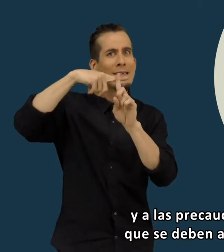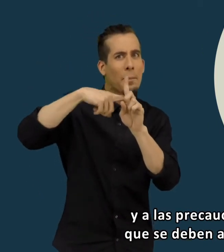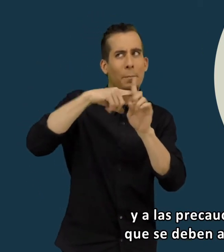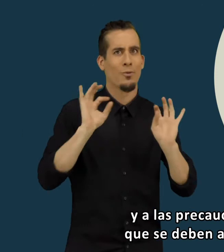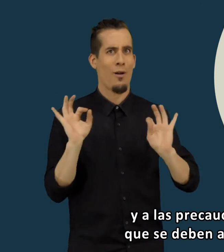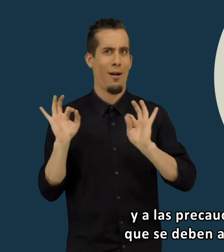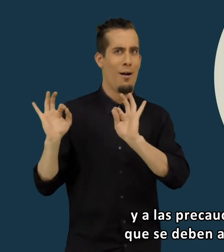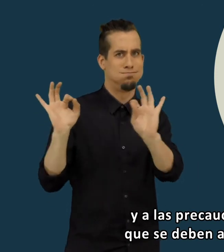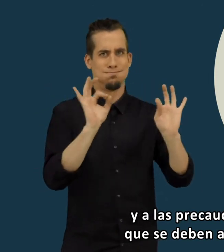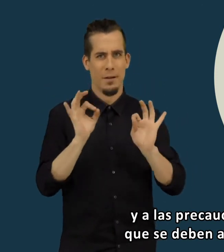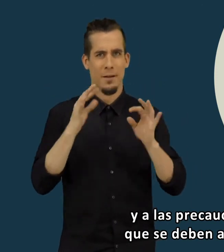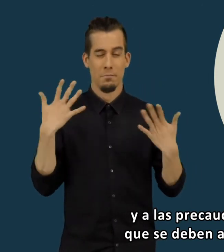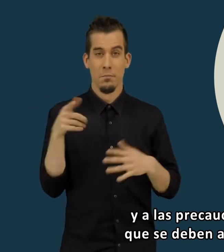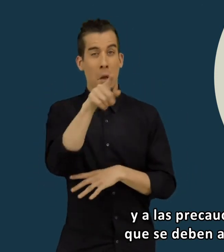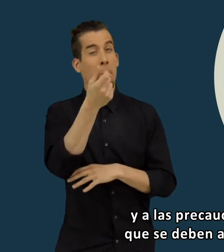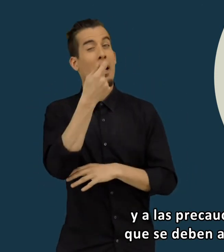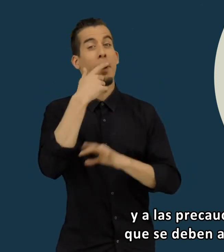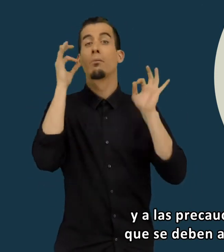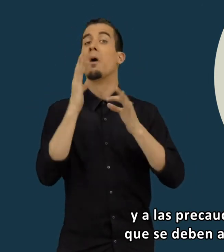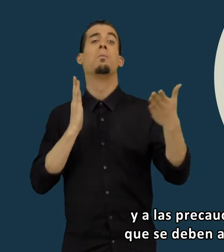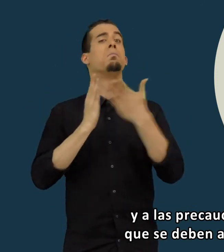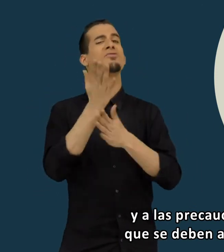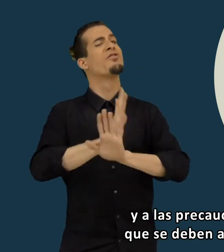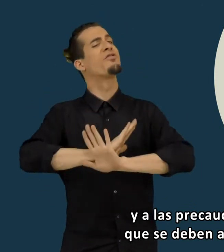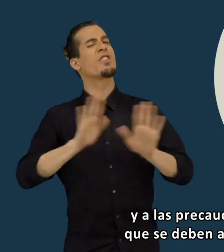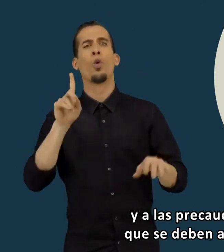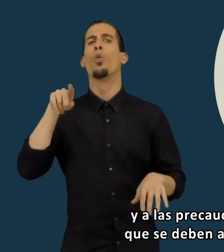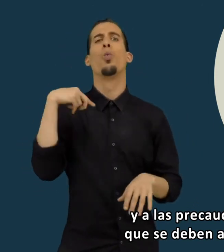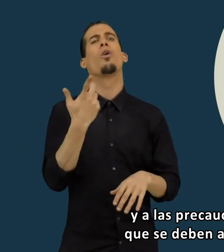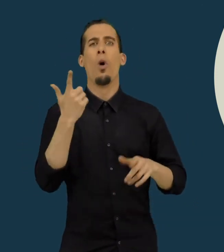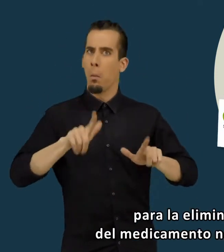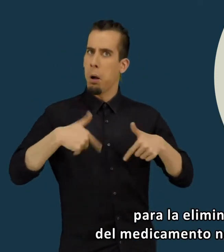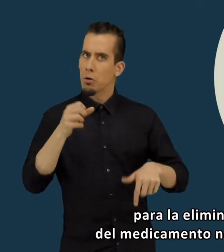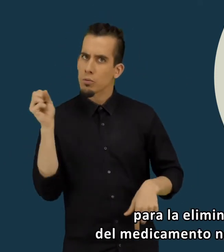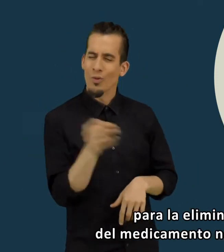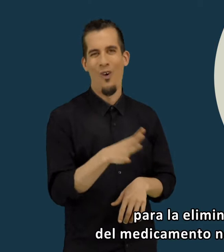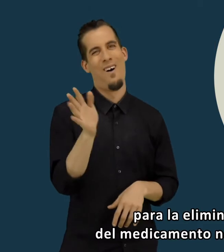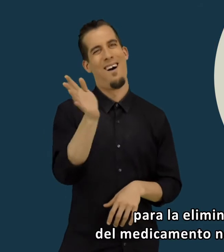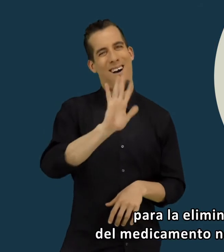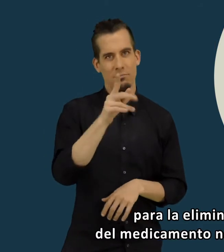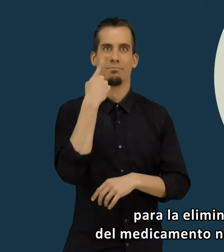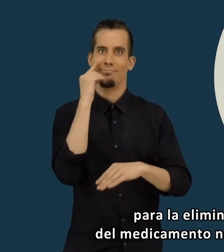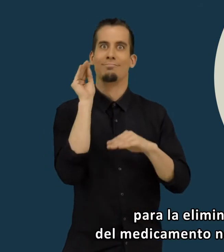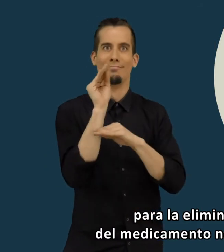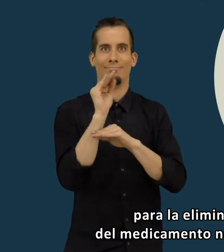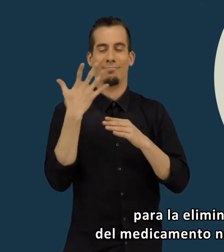y a las precauciones que se deben adoptar para la eliminación del medicamento no utilizado.